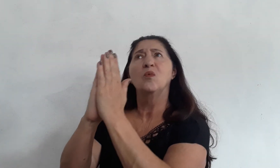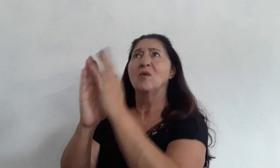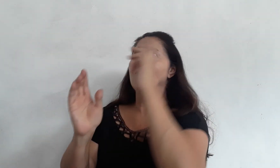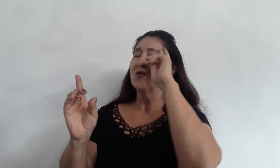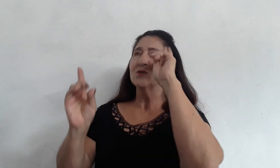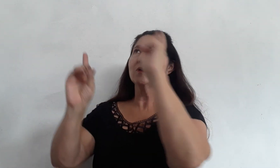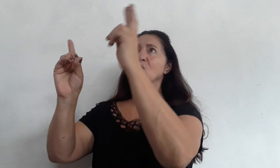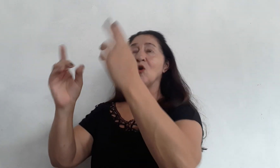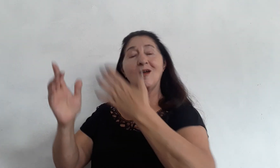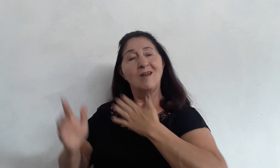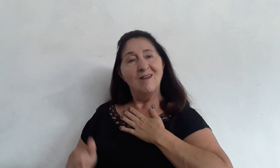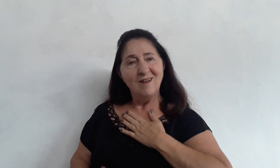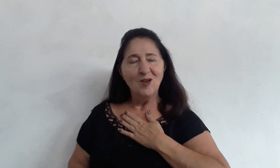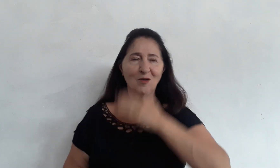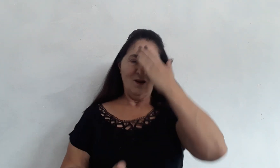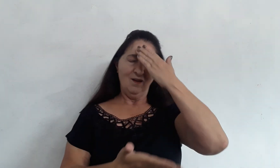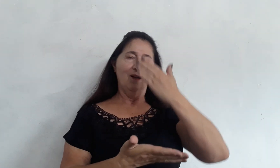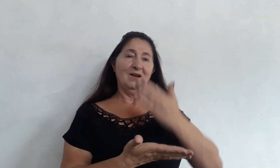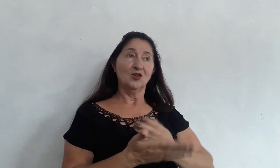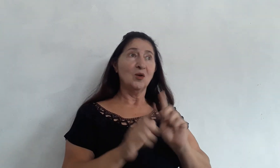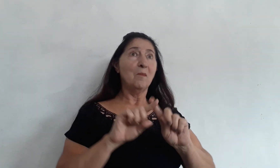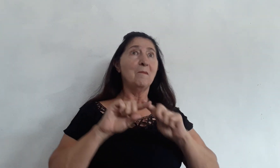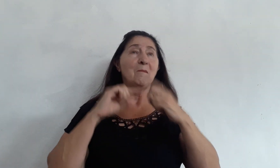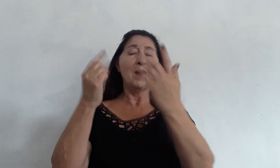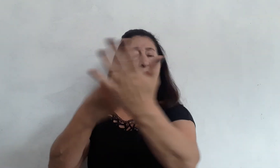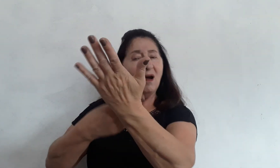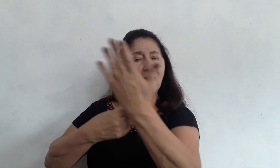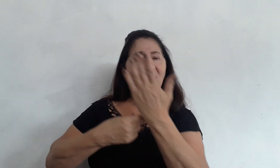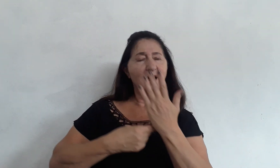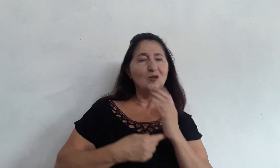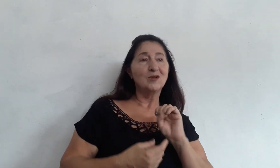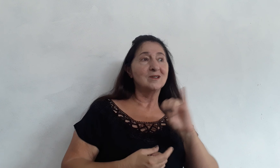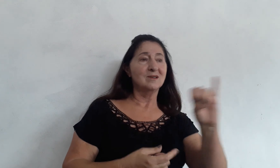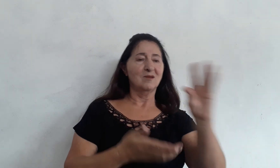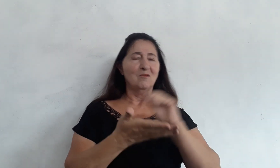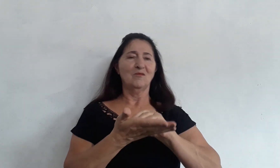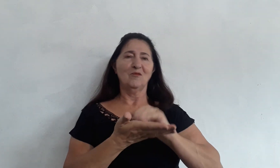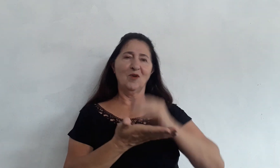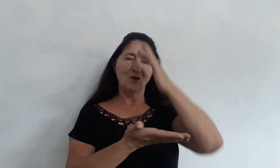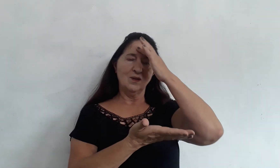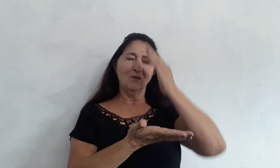mas vem em socorro à minha falta de fé. Assim seja.